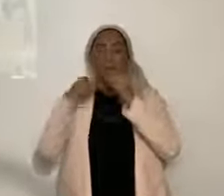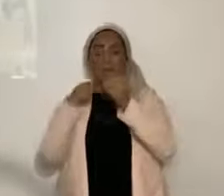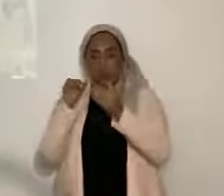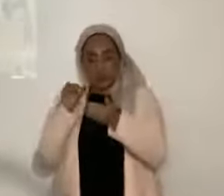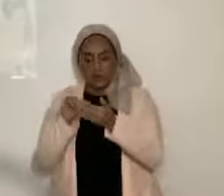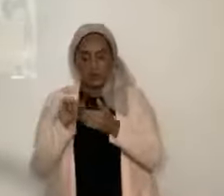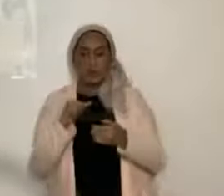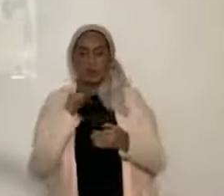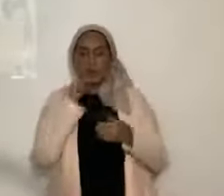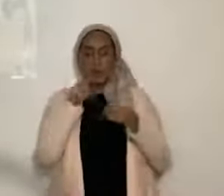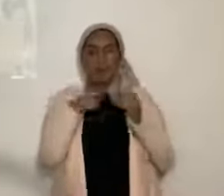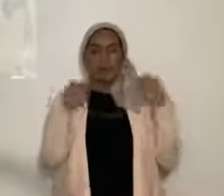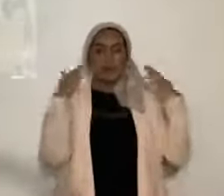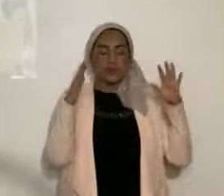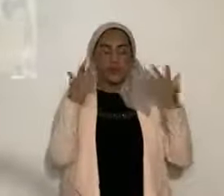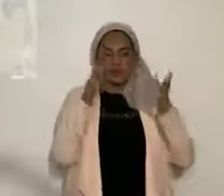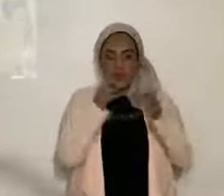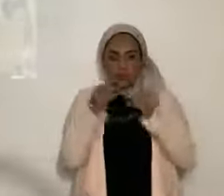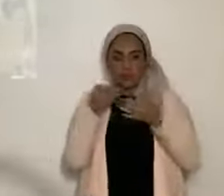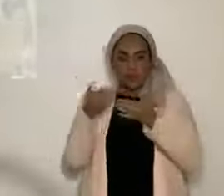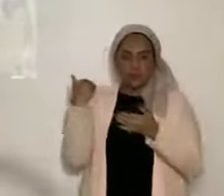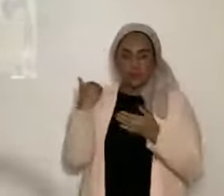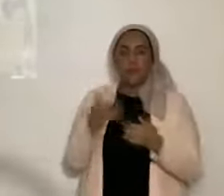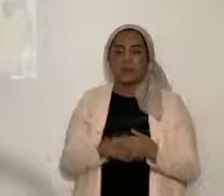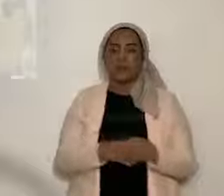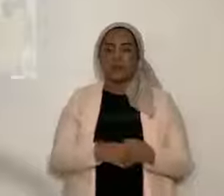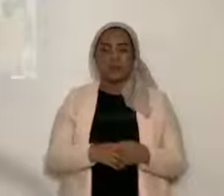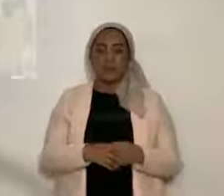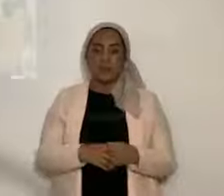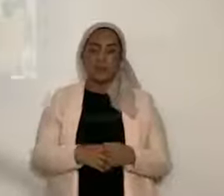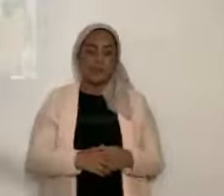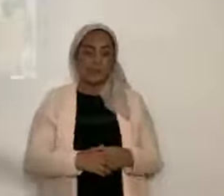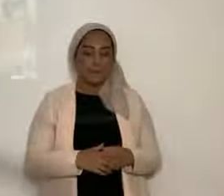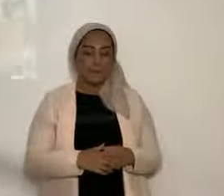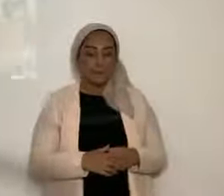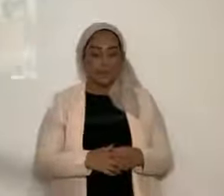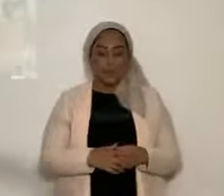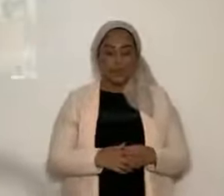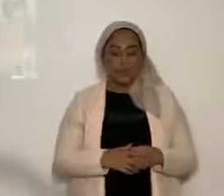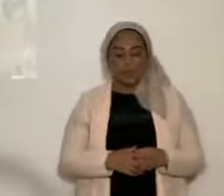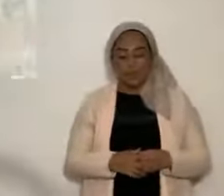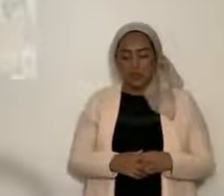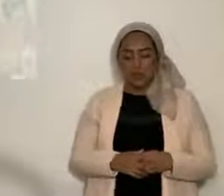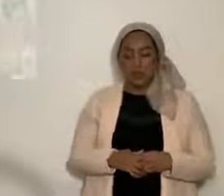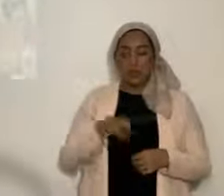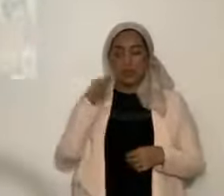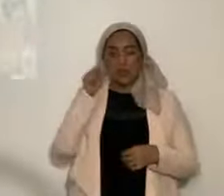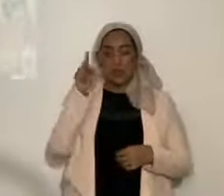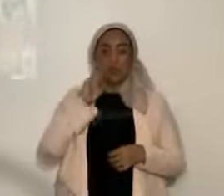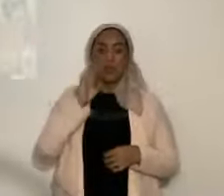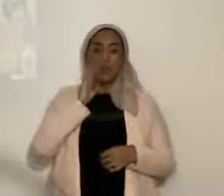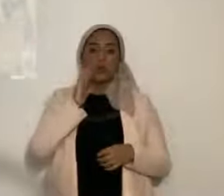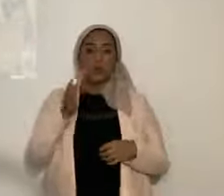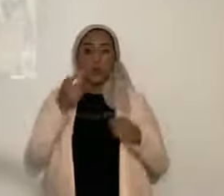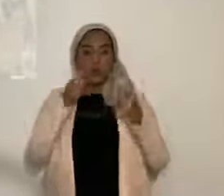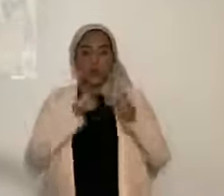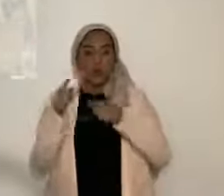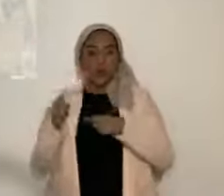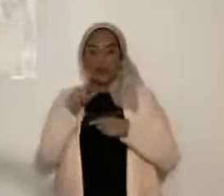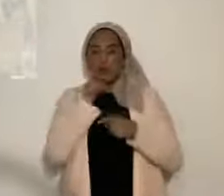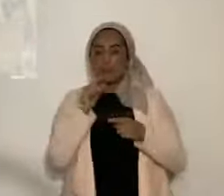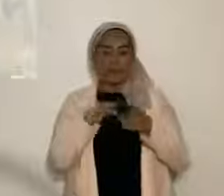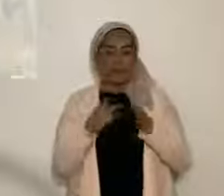no la del ángel, ya lo expliqué. Entonces, es ahí donde sucederá, no me refiero